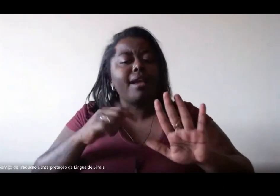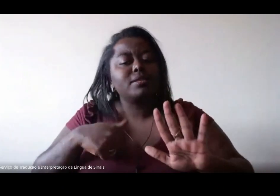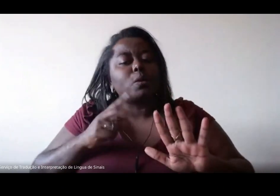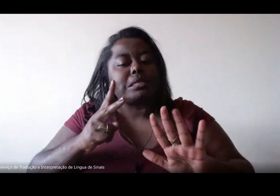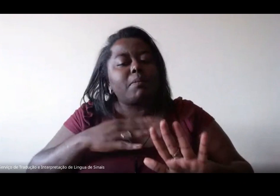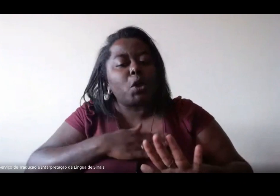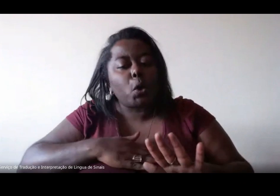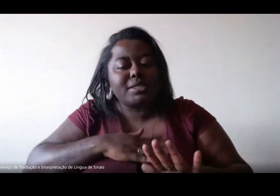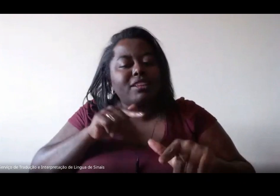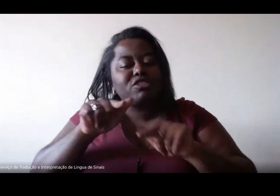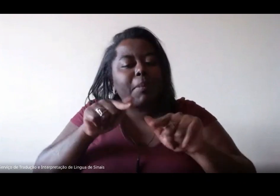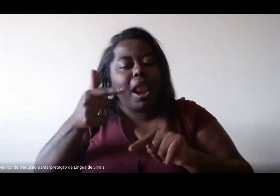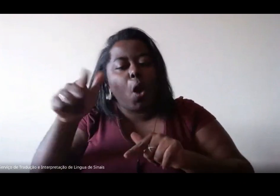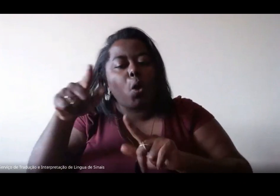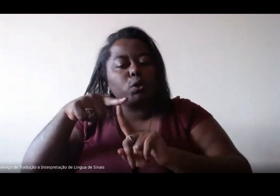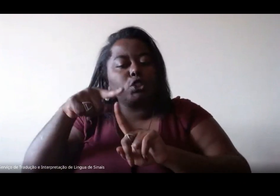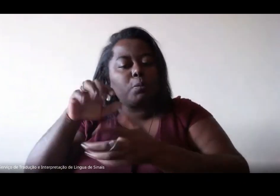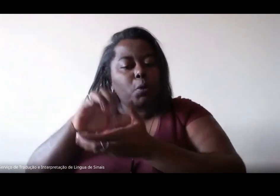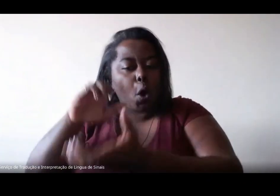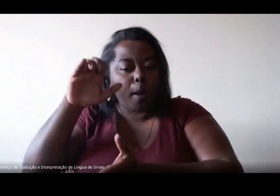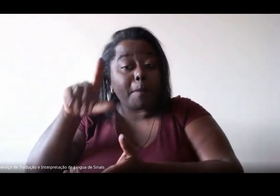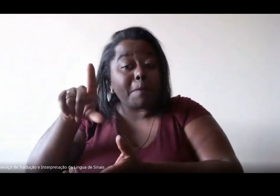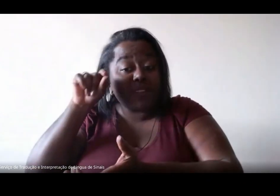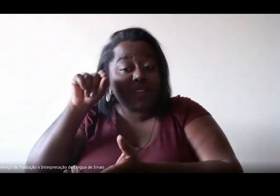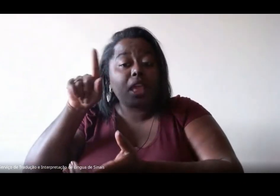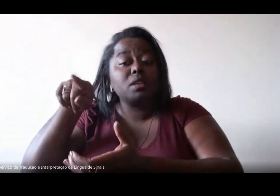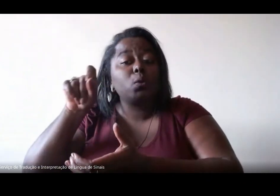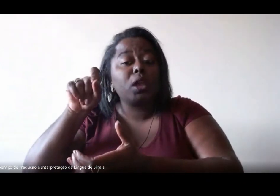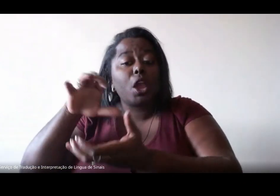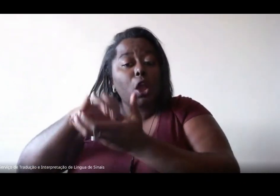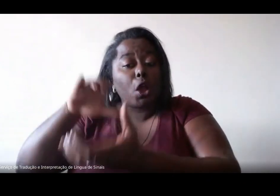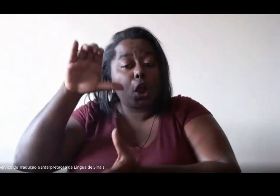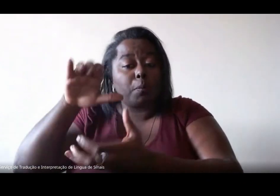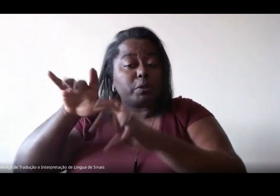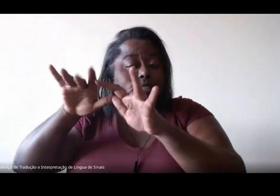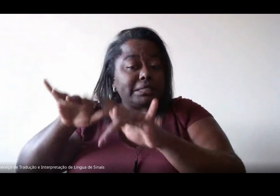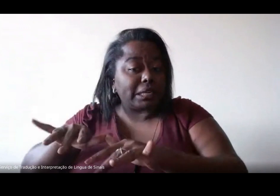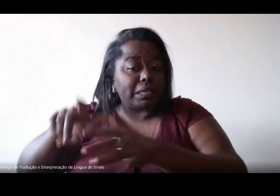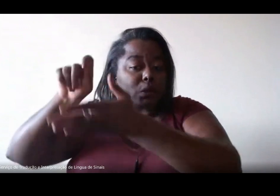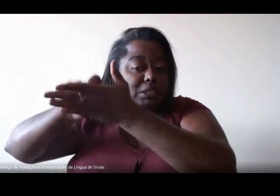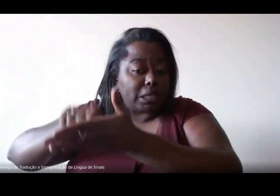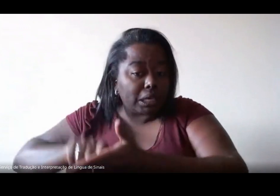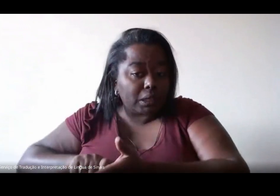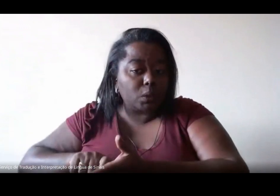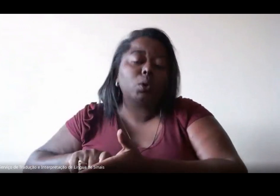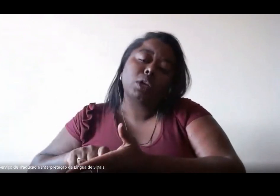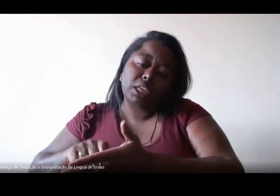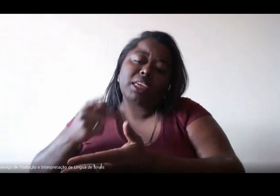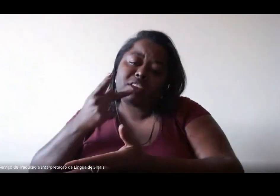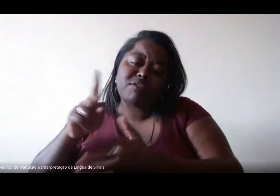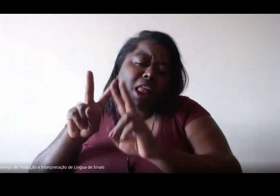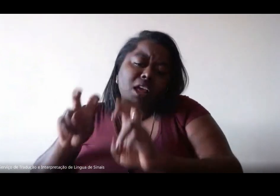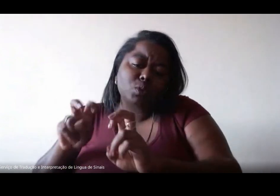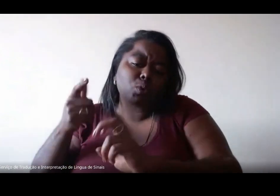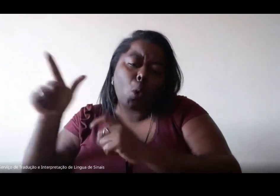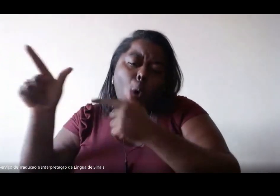outro tipo de corpus, de preferência o escrito, e que se referisse a assuntos, a outros